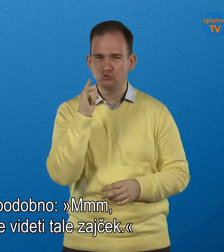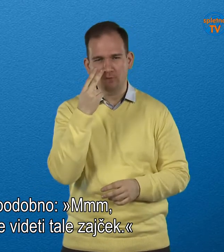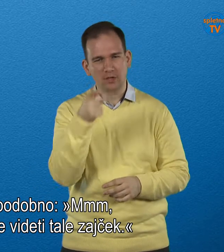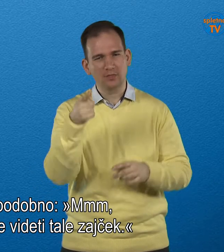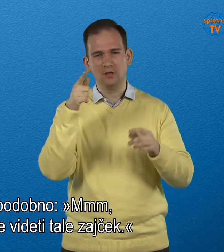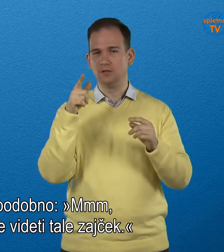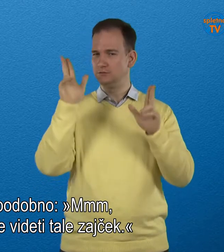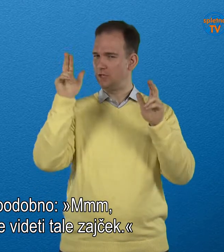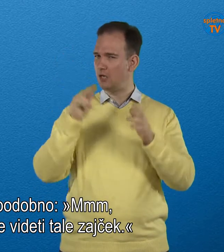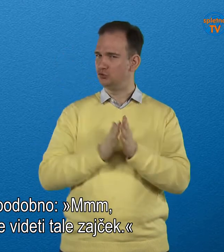zajček."